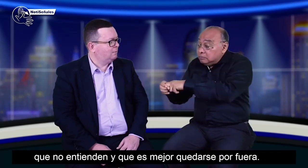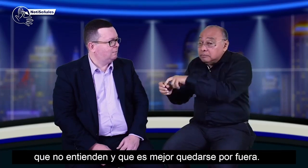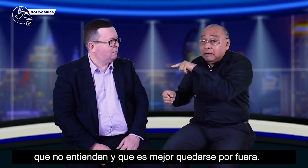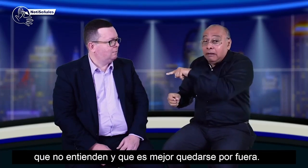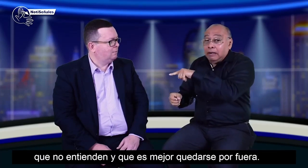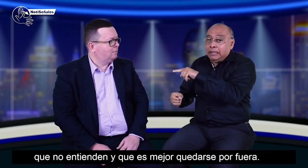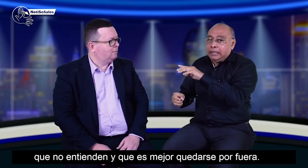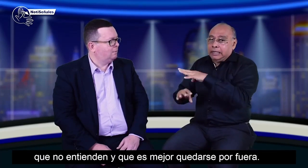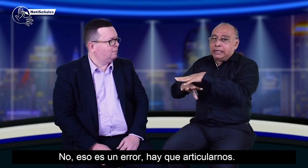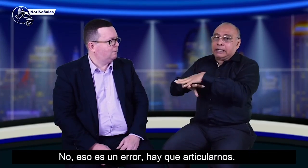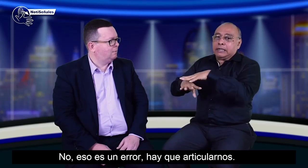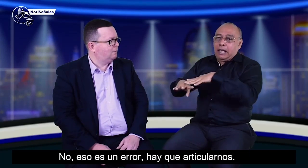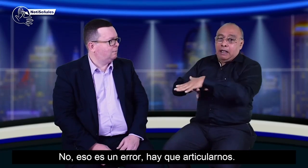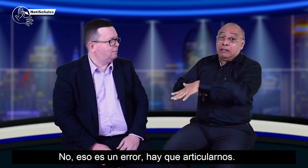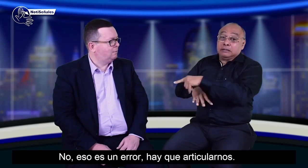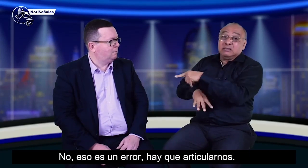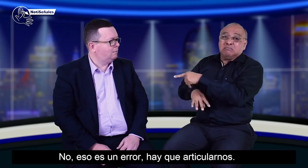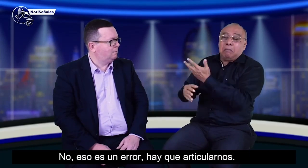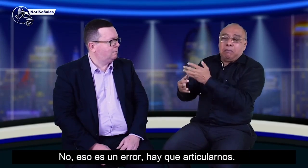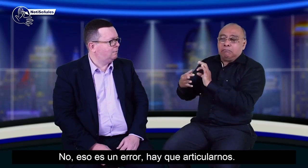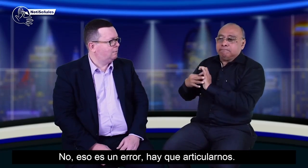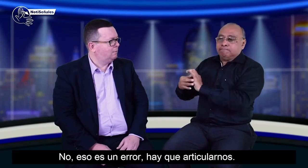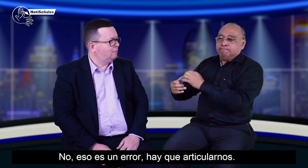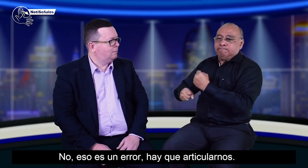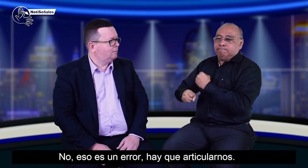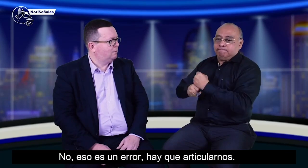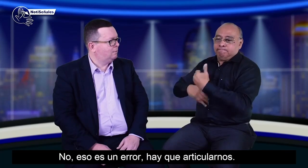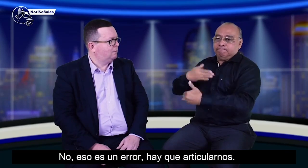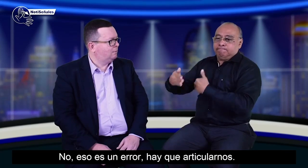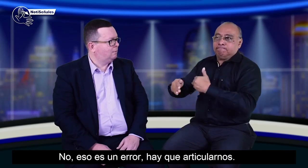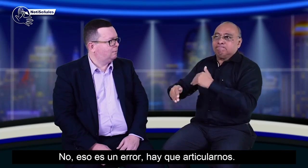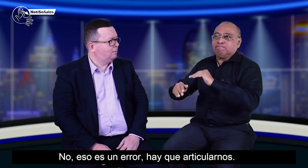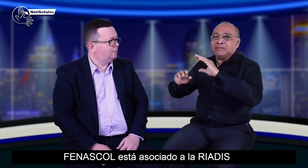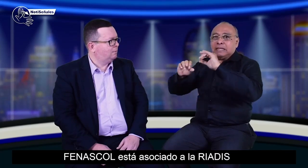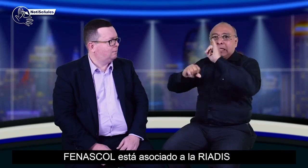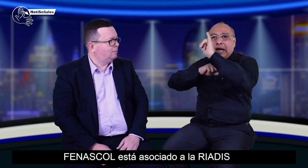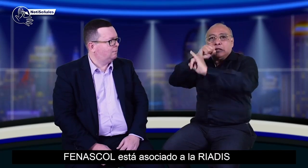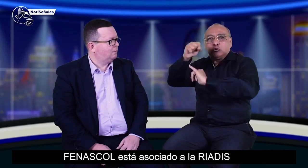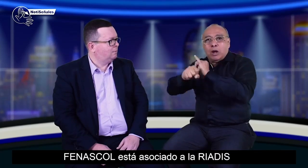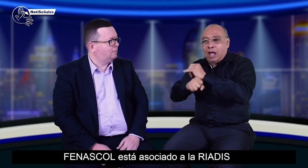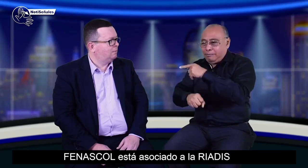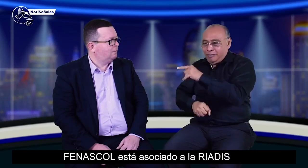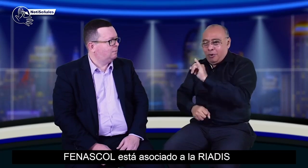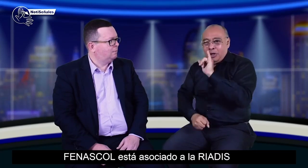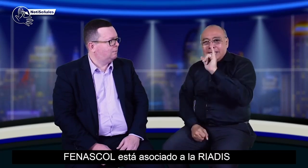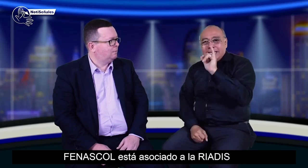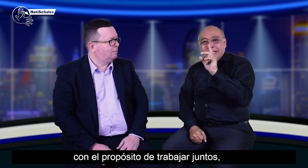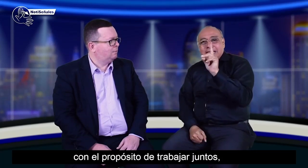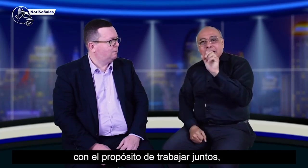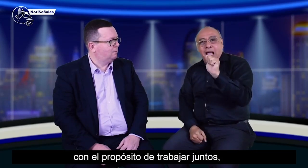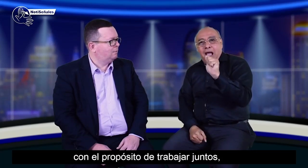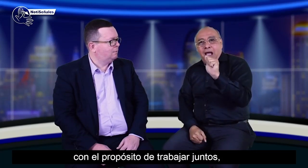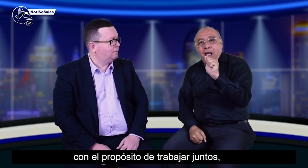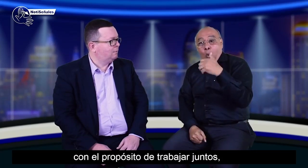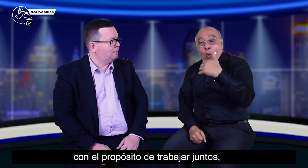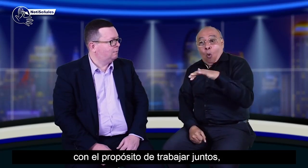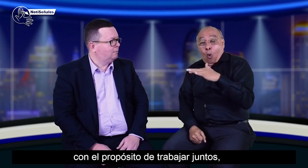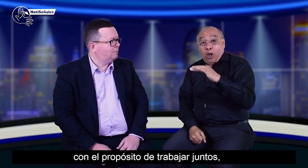quedarse por fuera. No, eso es un error. Hay que articularnos. En ASCOL está asociada a la RIADIS con el propósito de trabajar juntos,